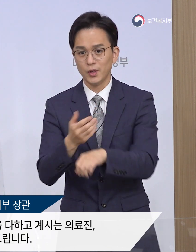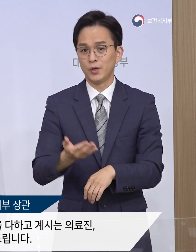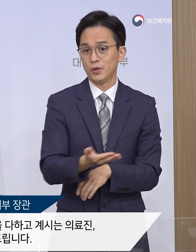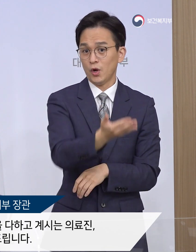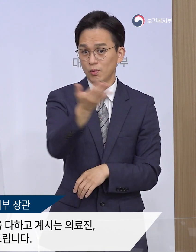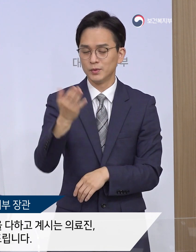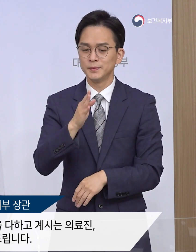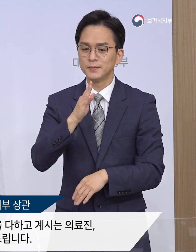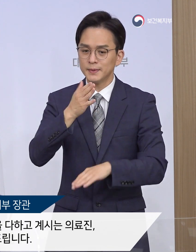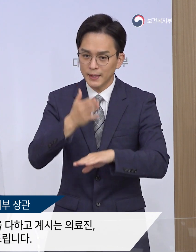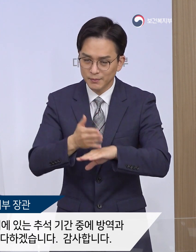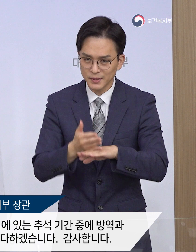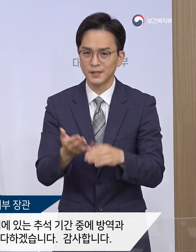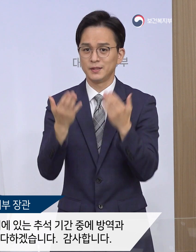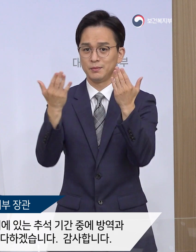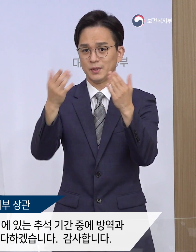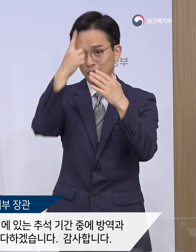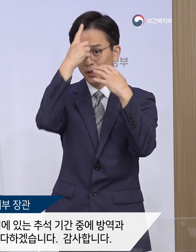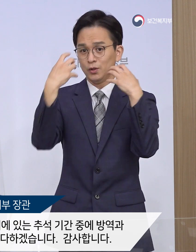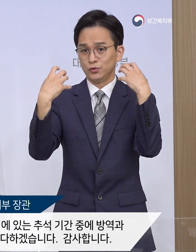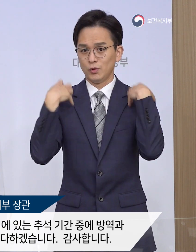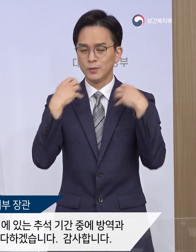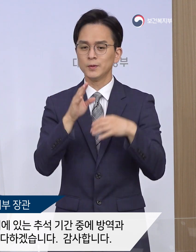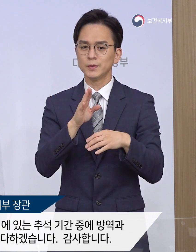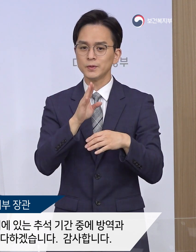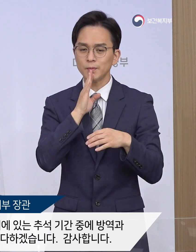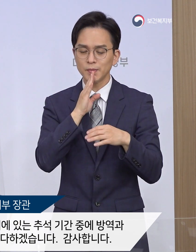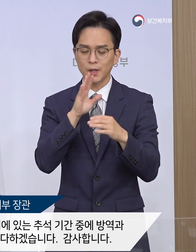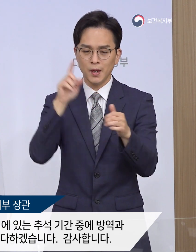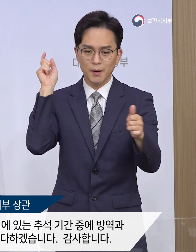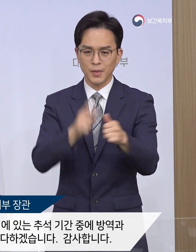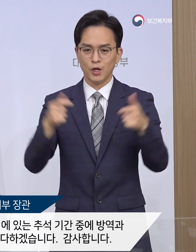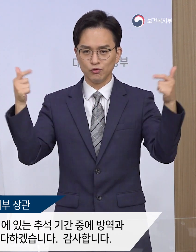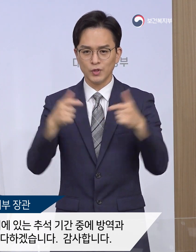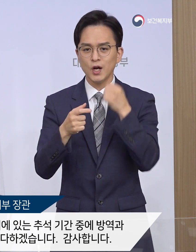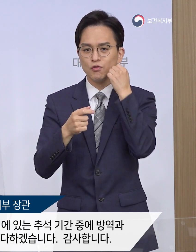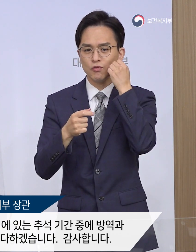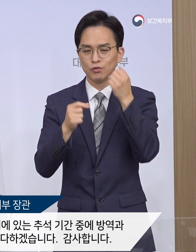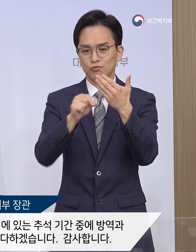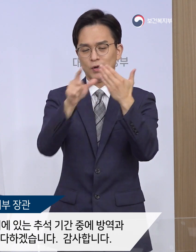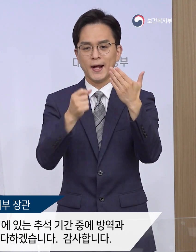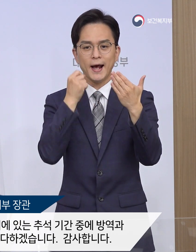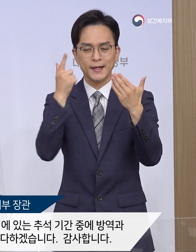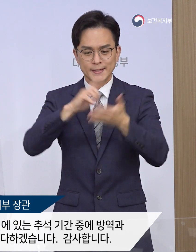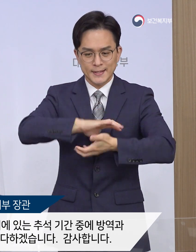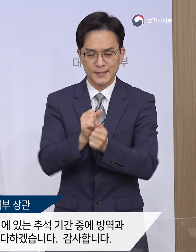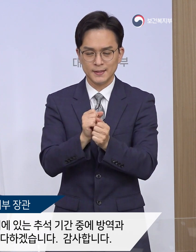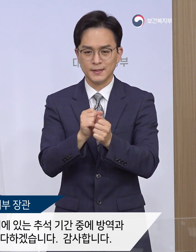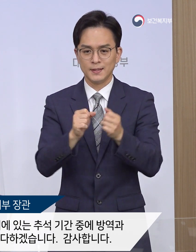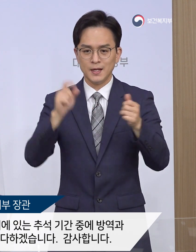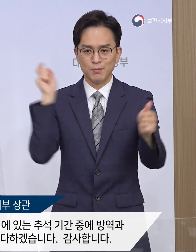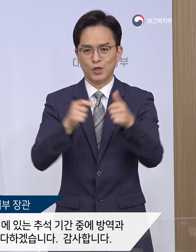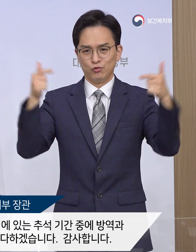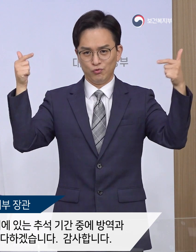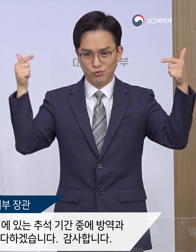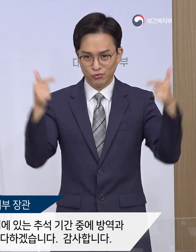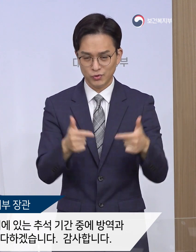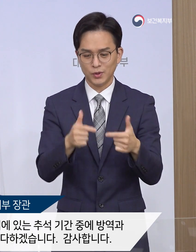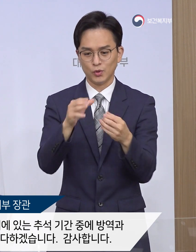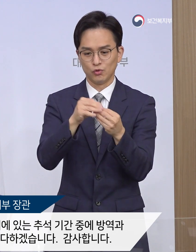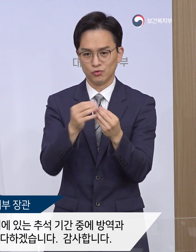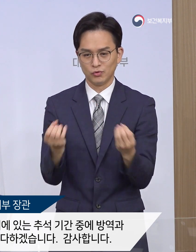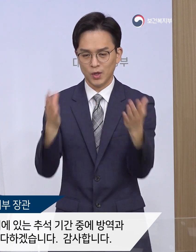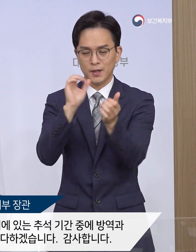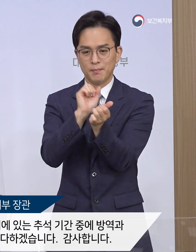진심으로 감사드립니다. 정부도 최선을 다해 9월 한 달과 그리고 그 사이에 있는 추석